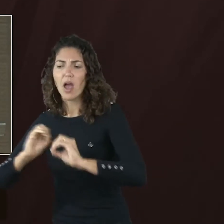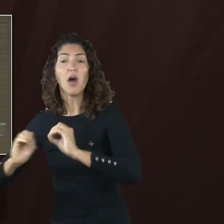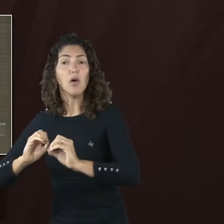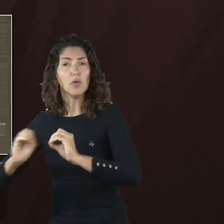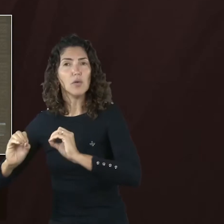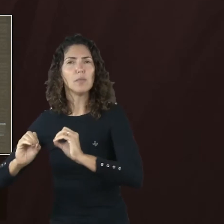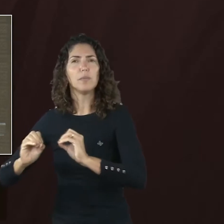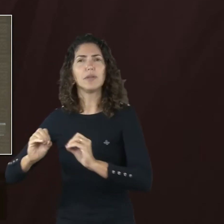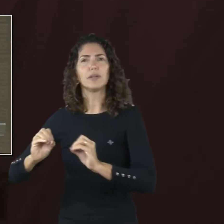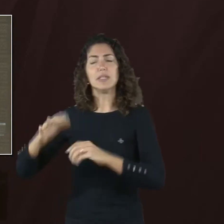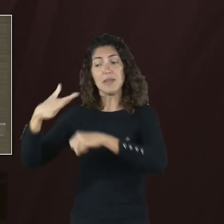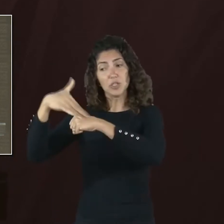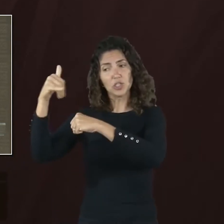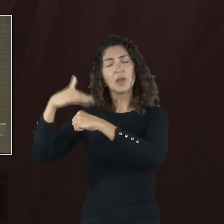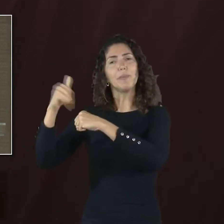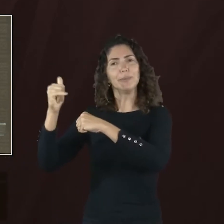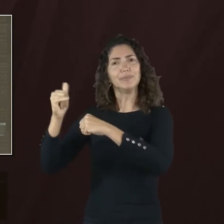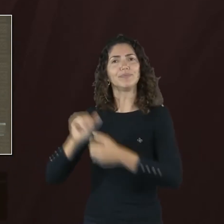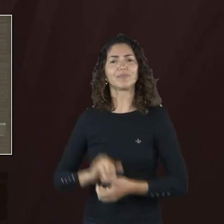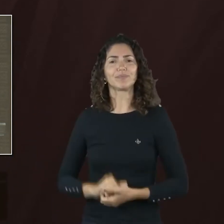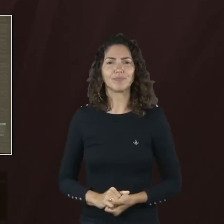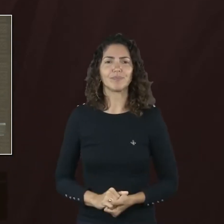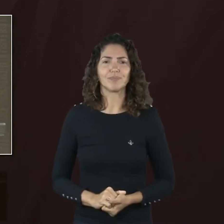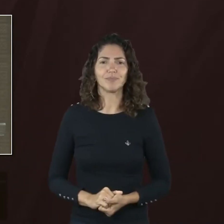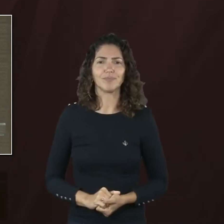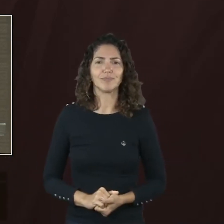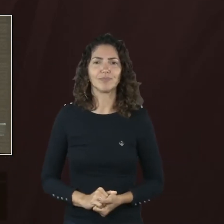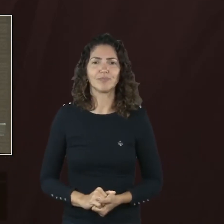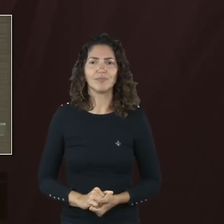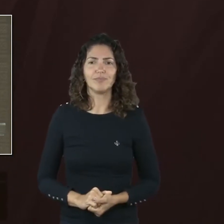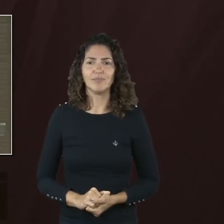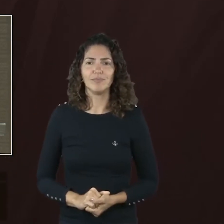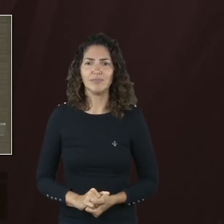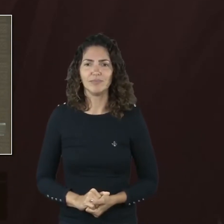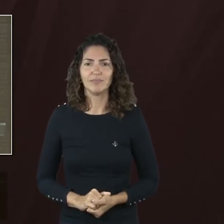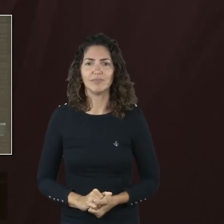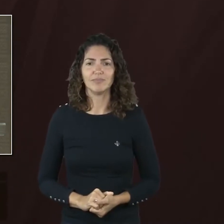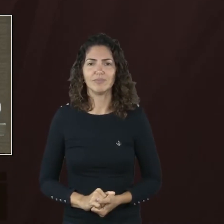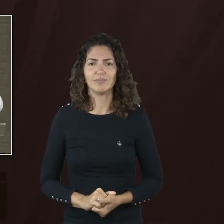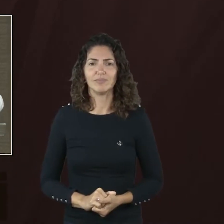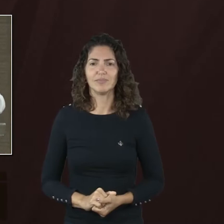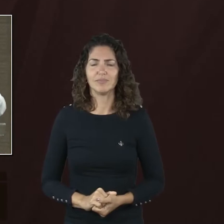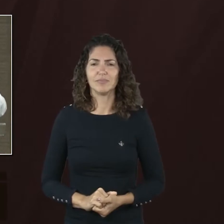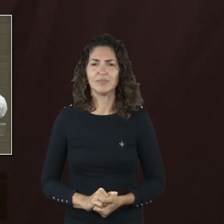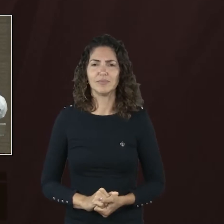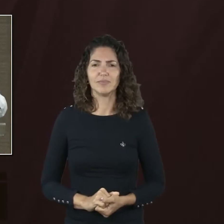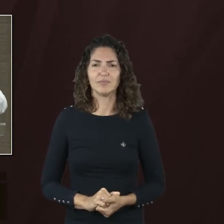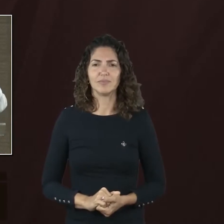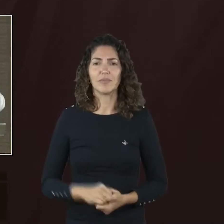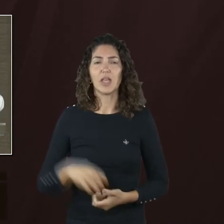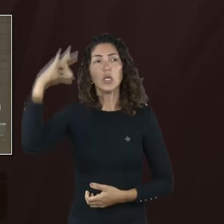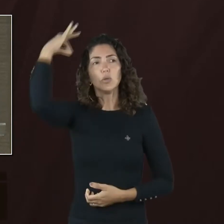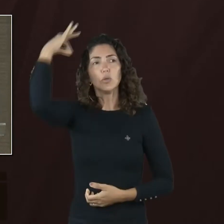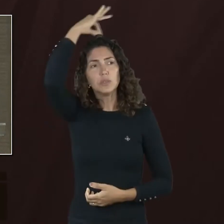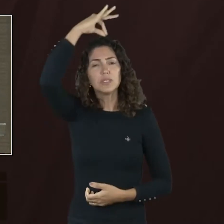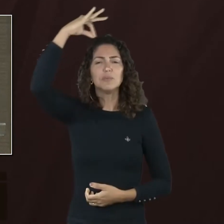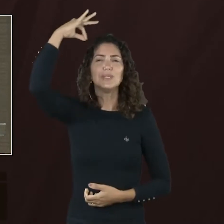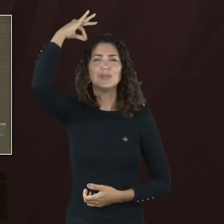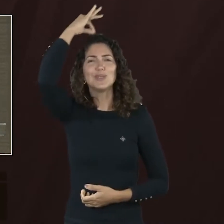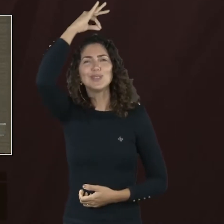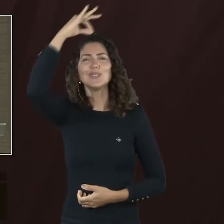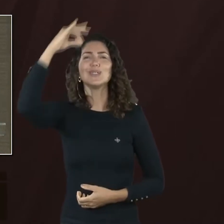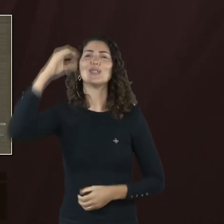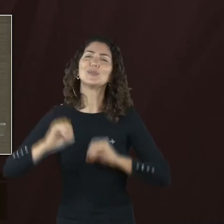agora, Barnabé e Saulo, para a obra que os tenho chamado. O Espírito Santo tem uma